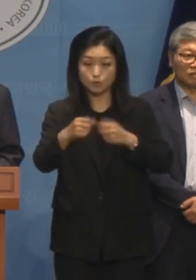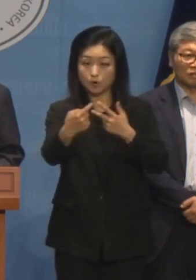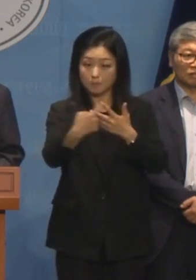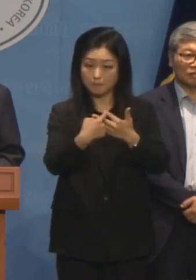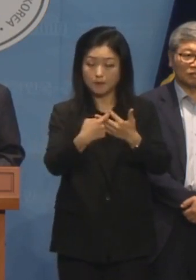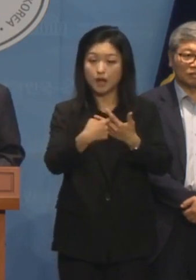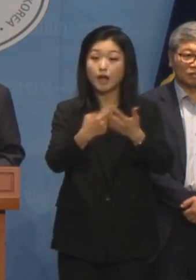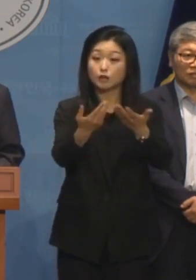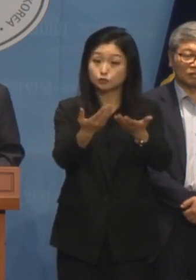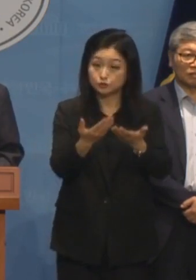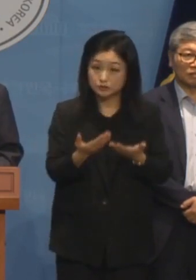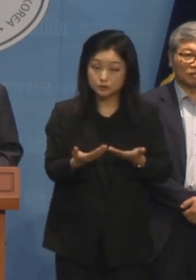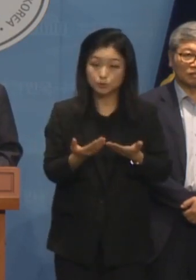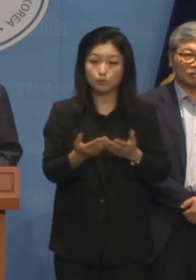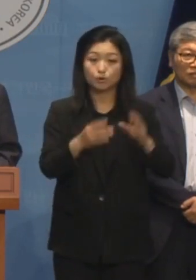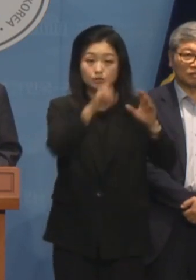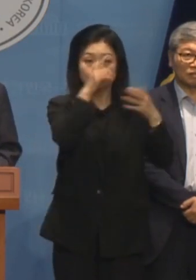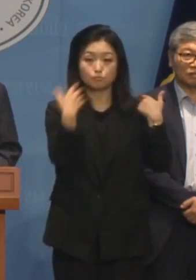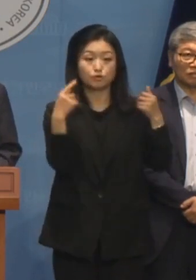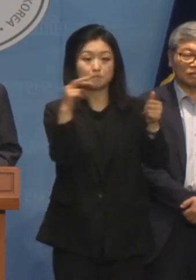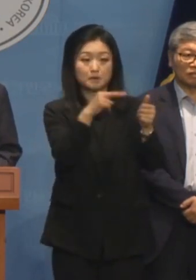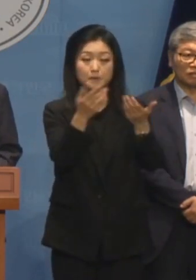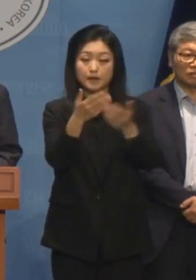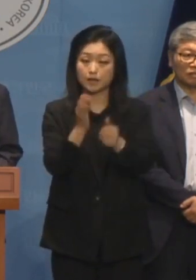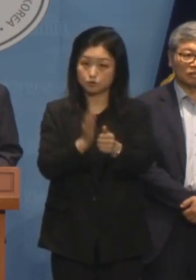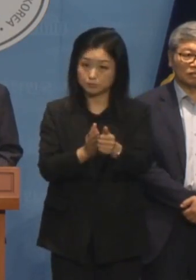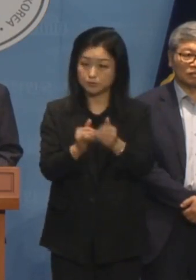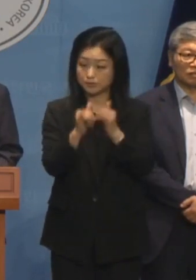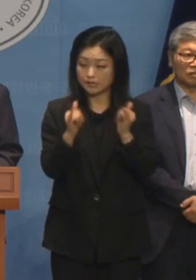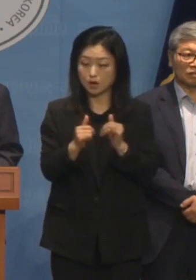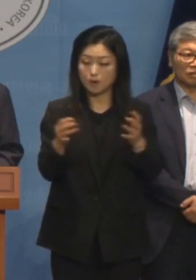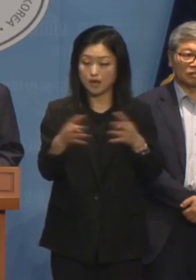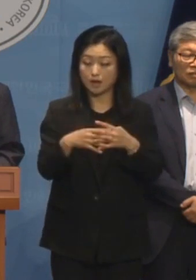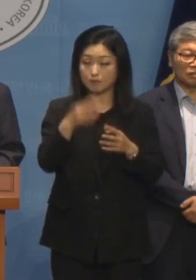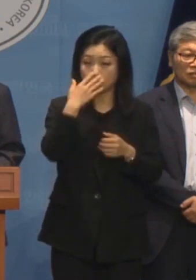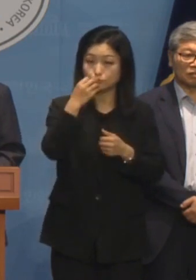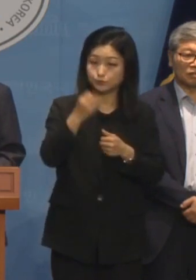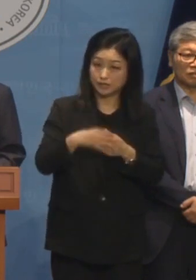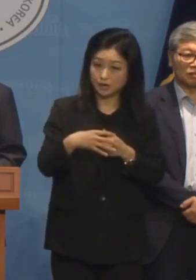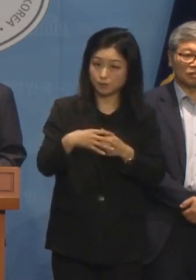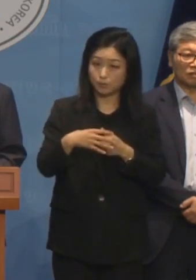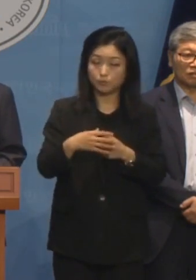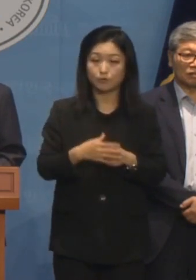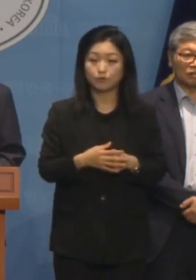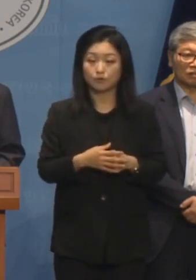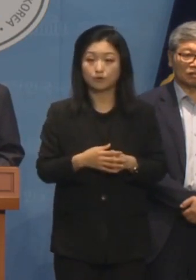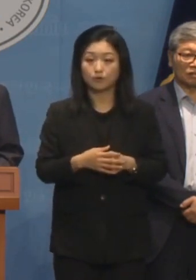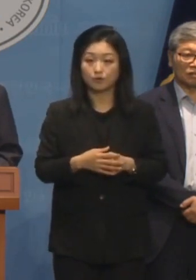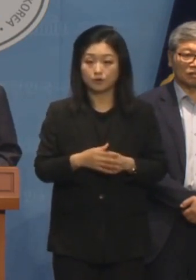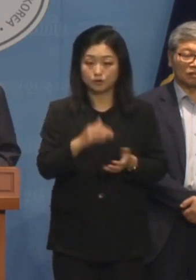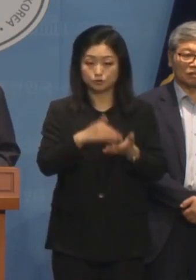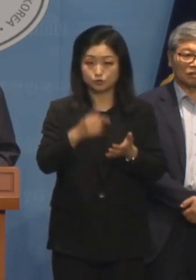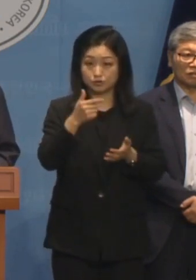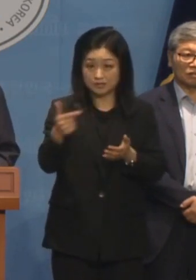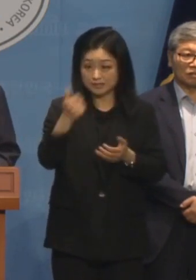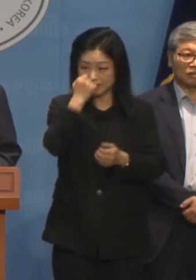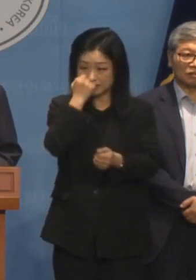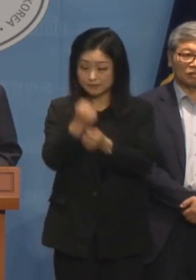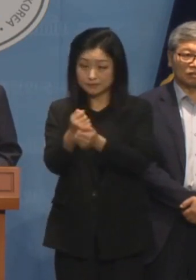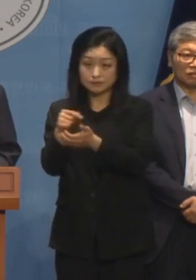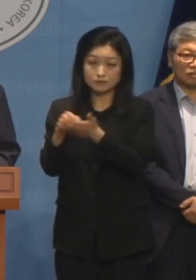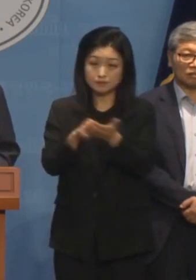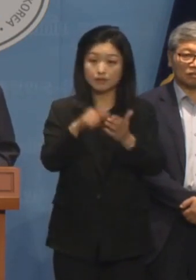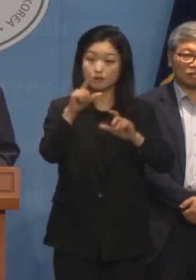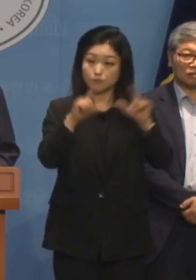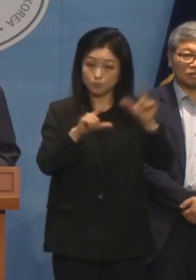견제의 역할을 잘 감당해 주십시오. 사회적 합의 과정을 무시하고 일정을 핑계로 다수파의 요구대로 밀어붙이고 있는